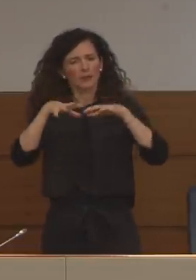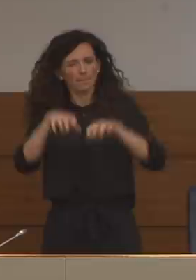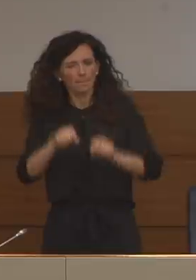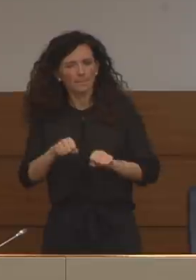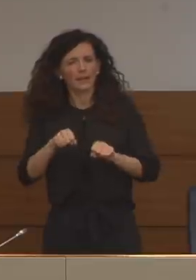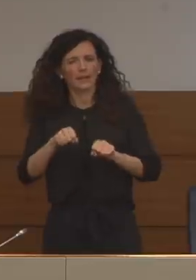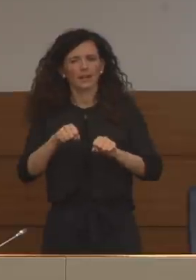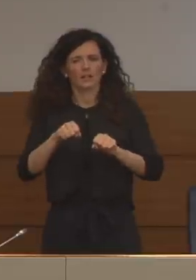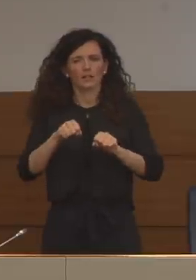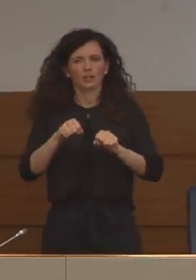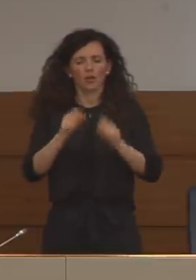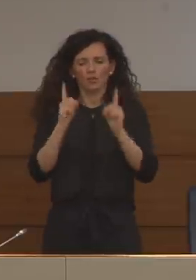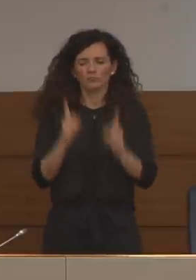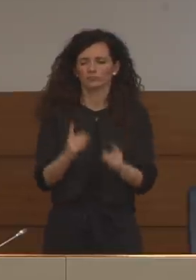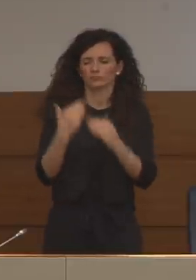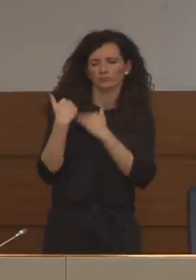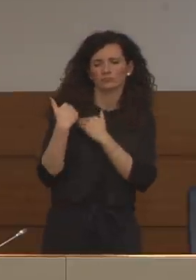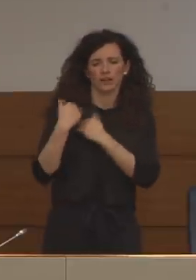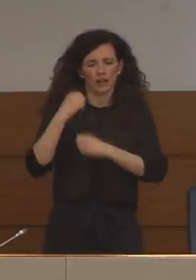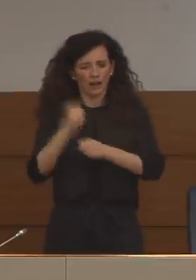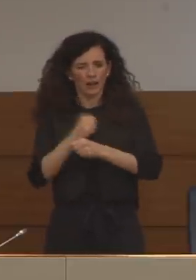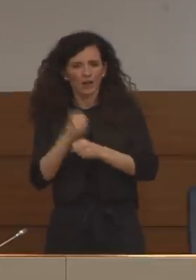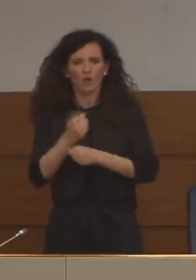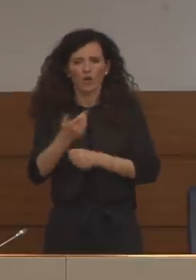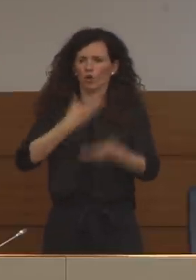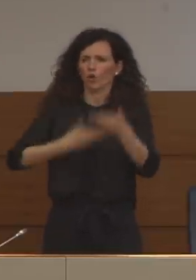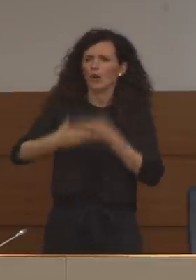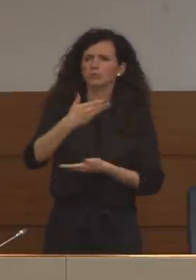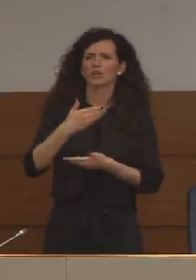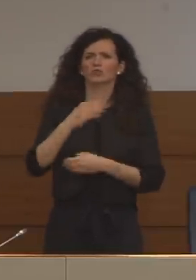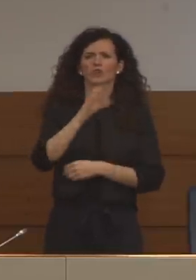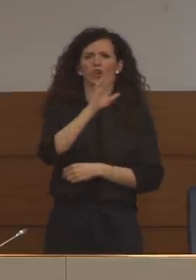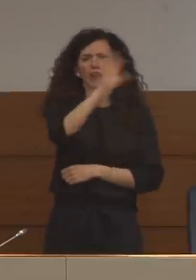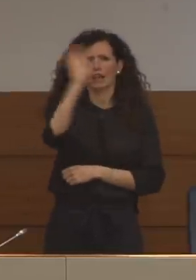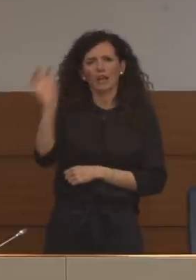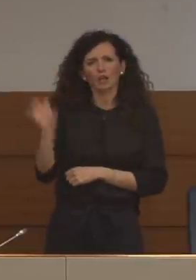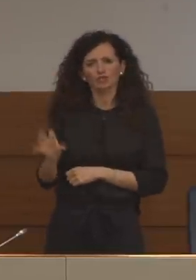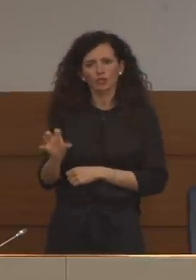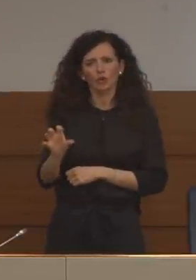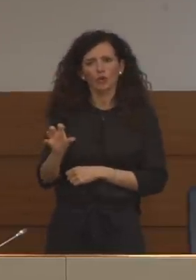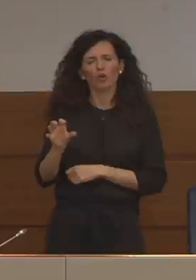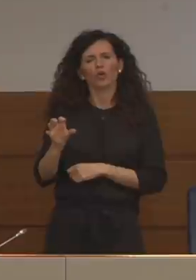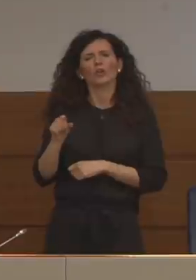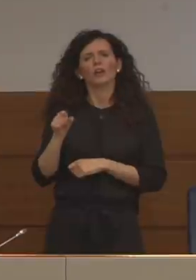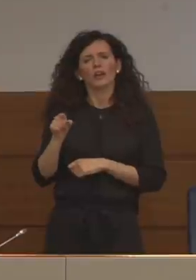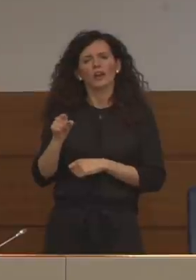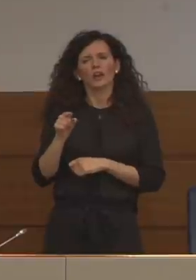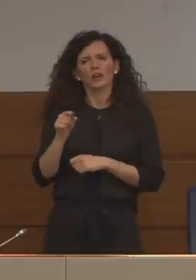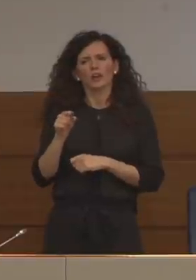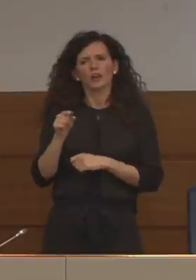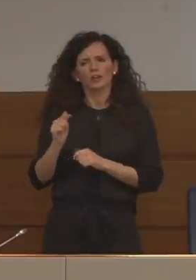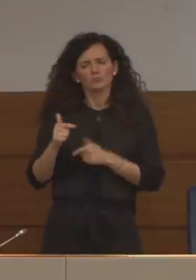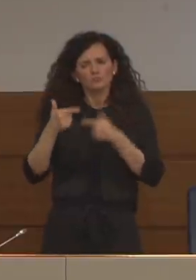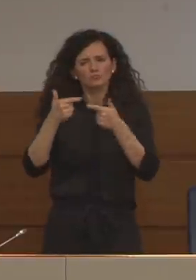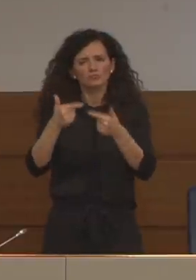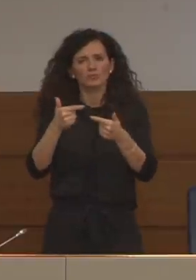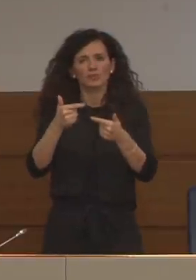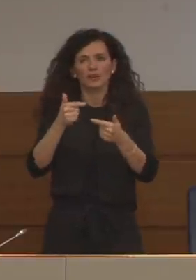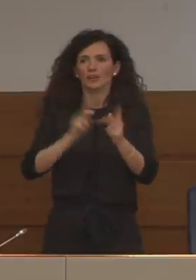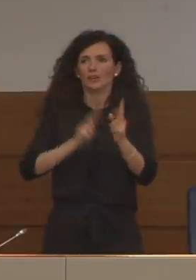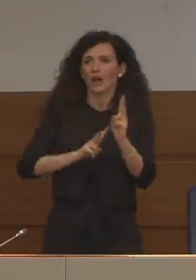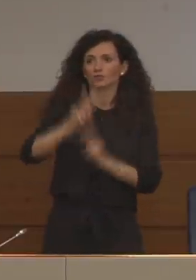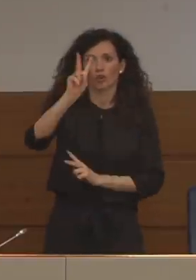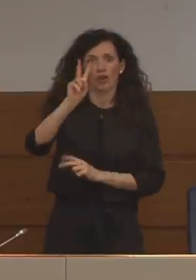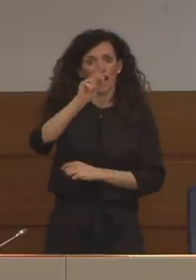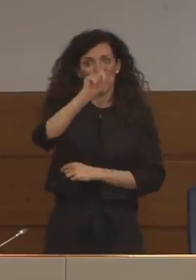e in collaborazione con le regioni per rendere omogenei su tutto il territorio nazionale